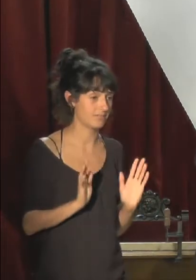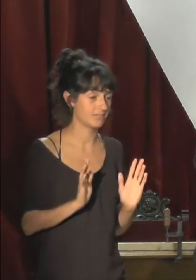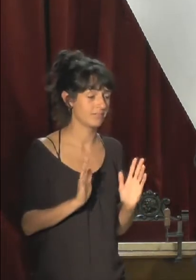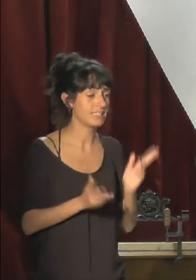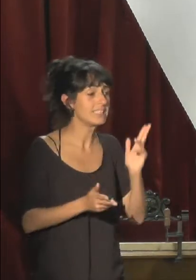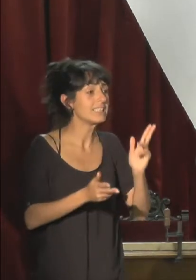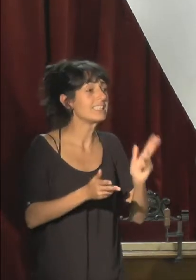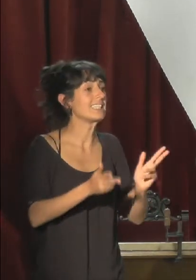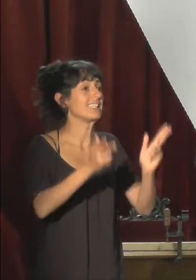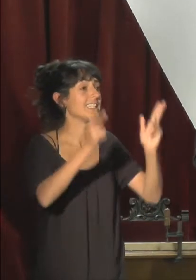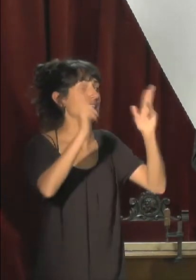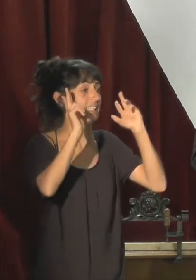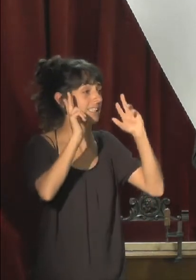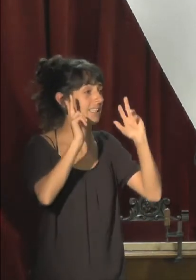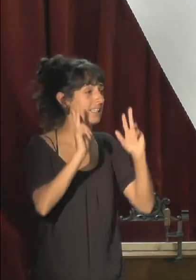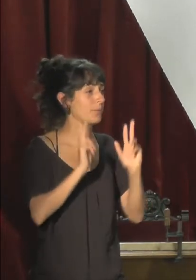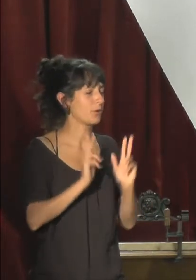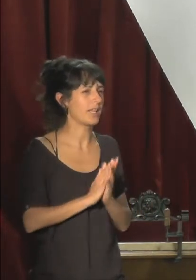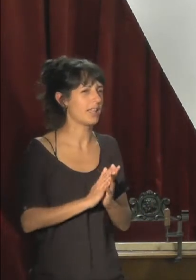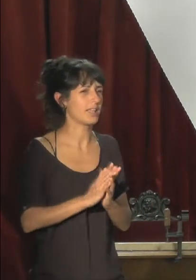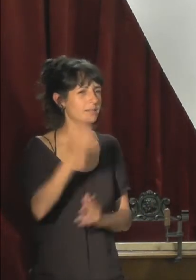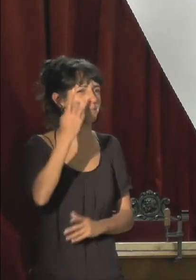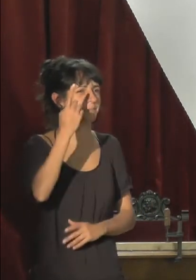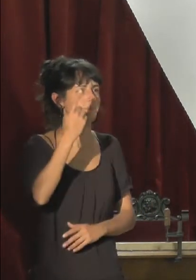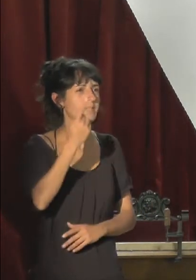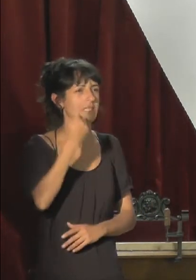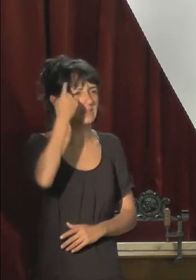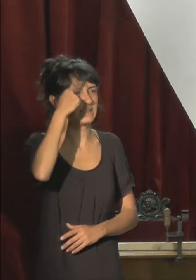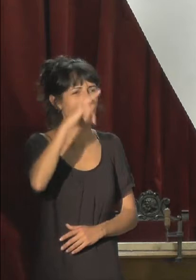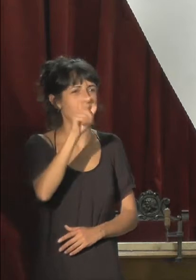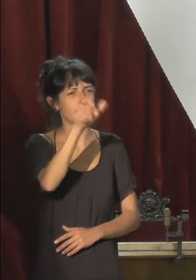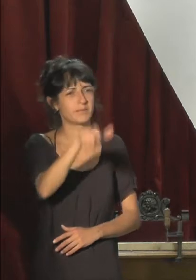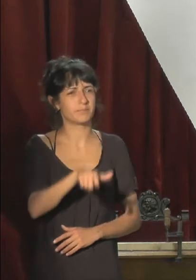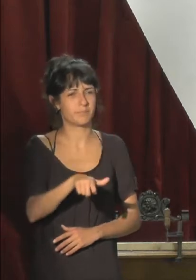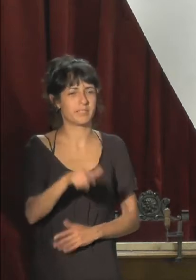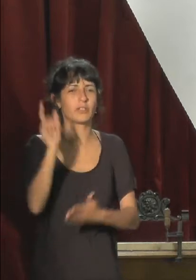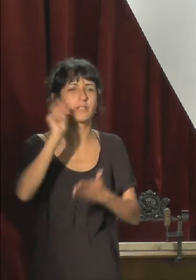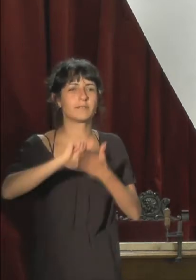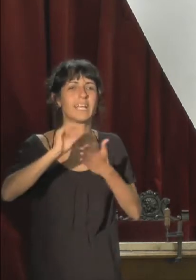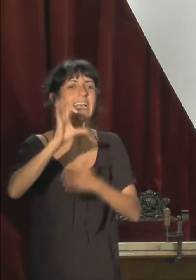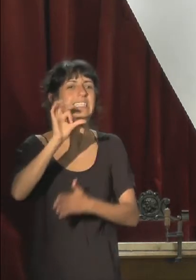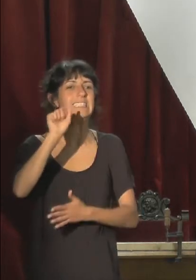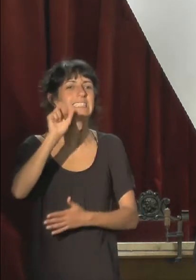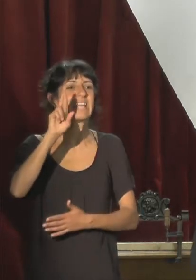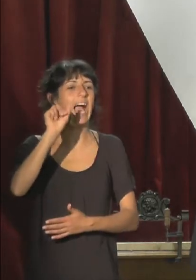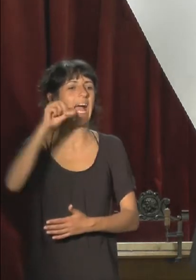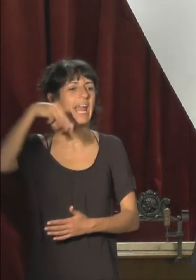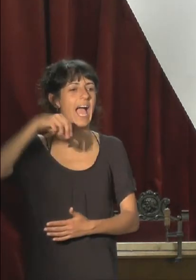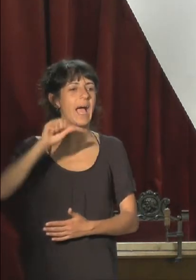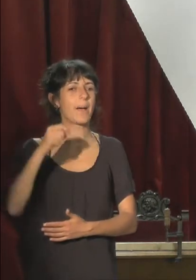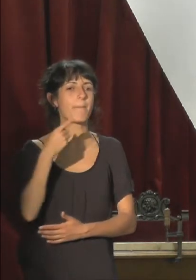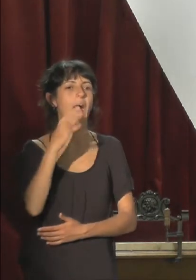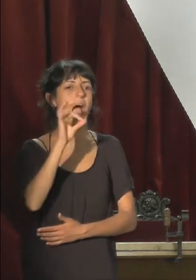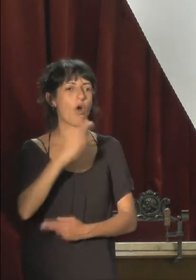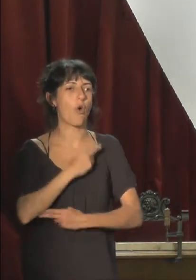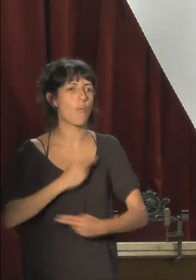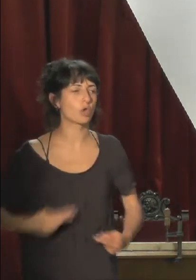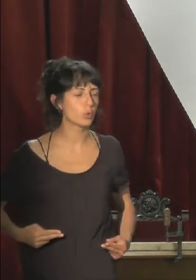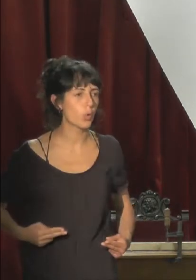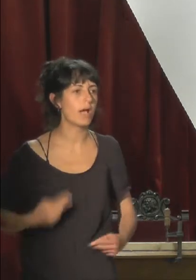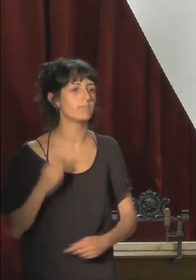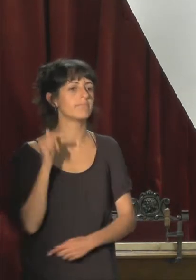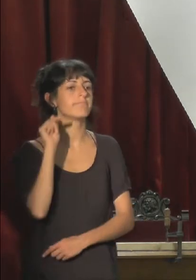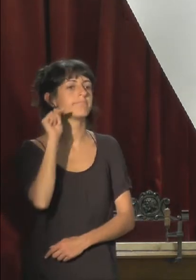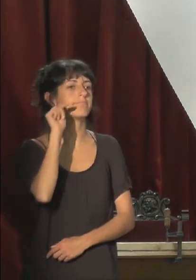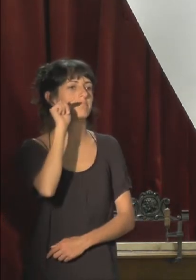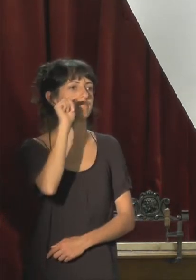amputada, como dicía, como expresaba o escritor portugués e premio Nobel Xosé Saramago, tan amigo do noso país, tan amigo da Galiza,